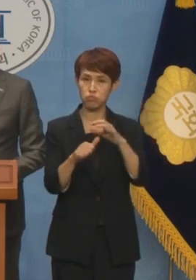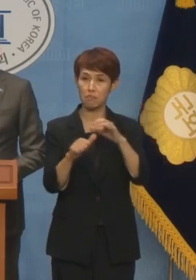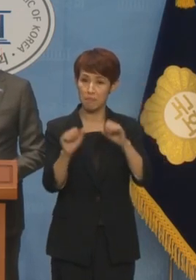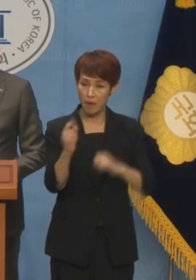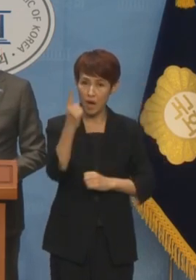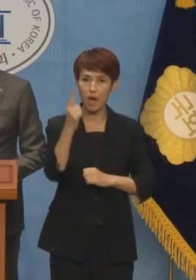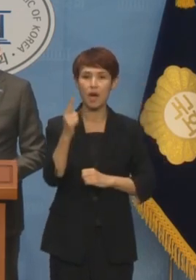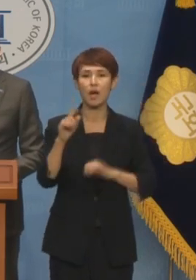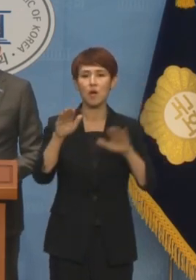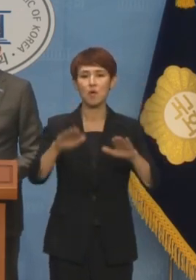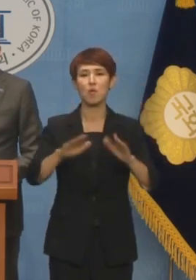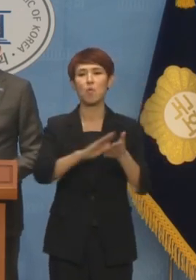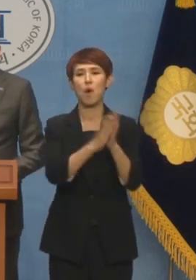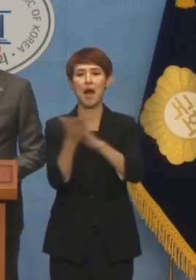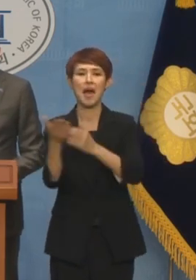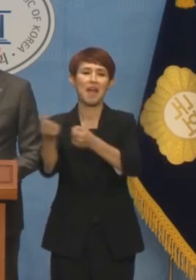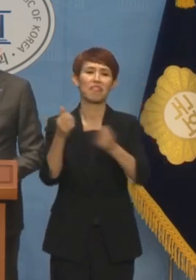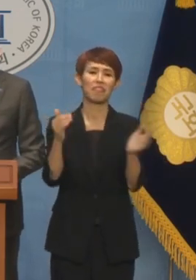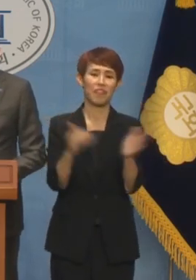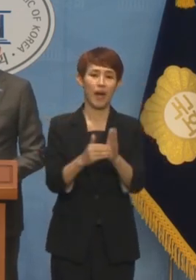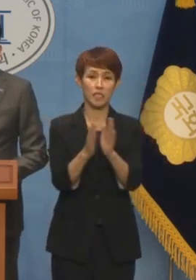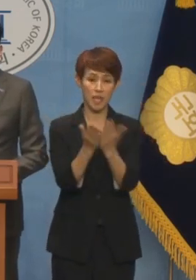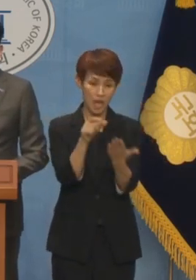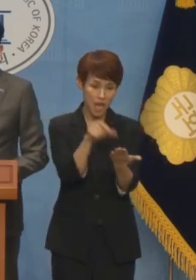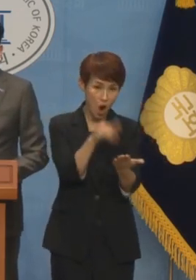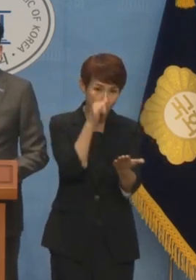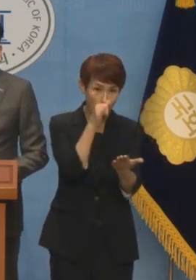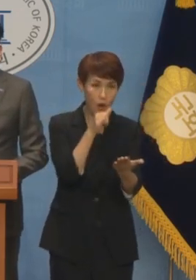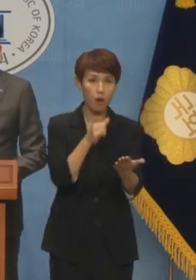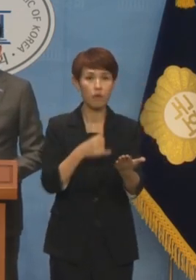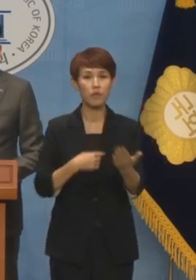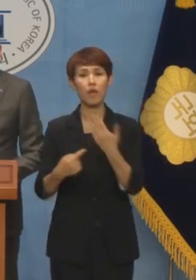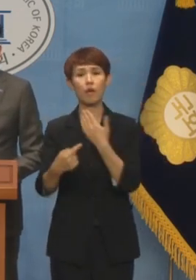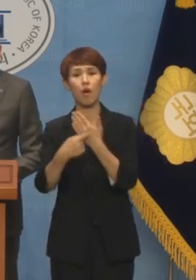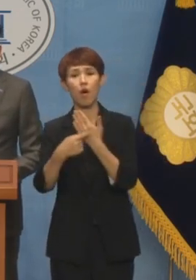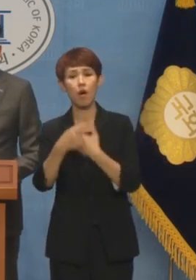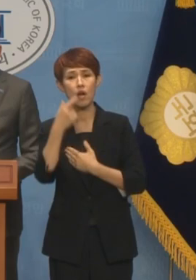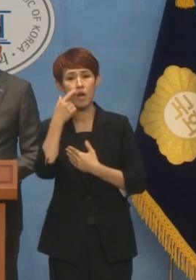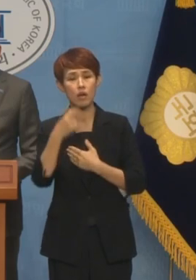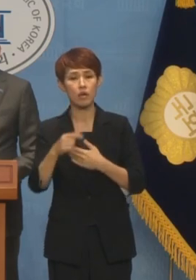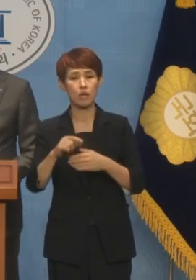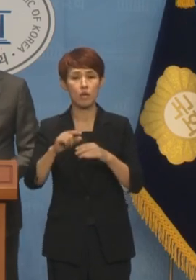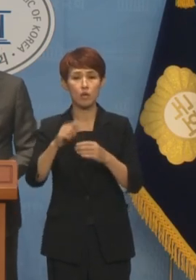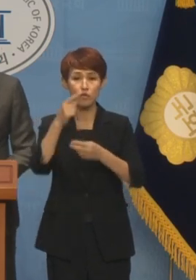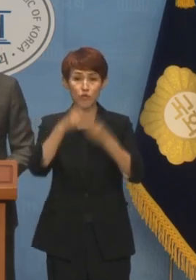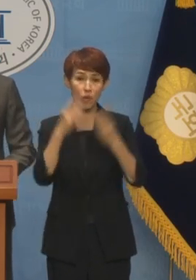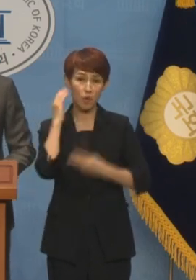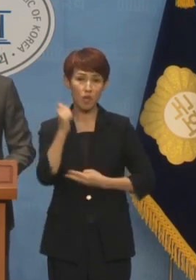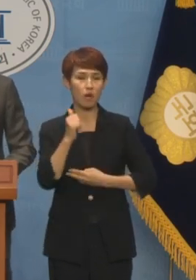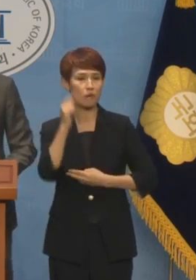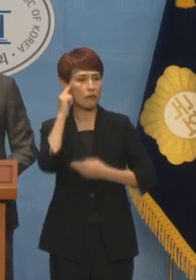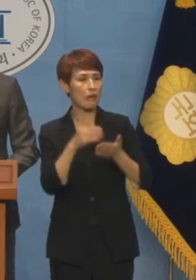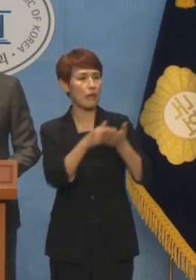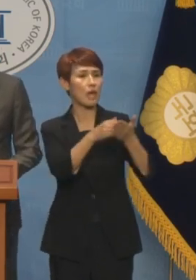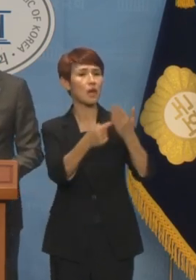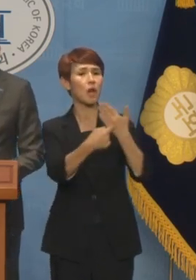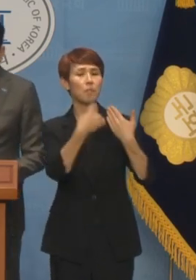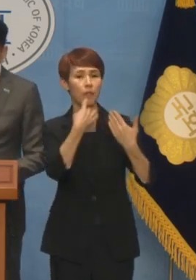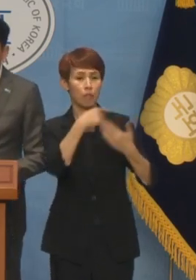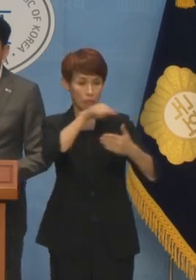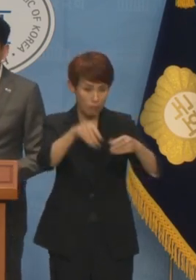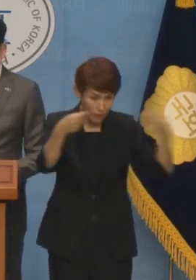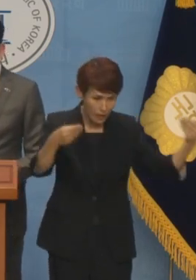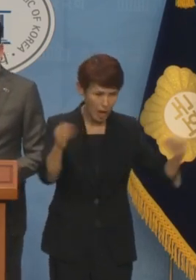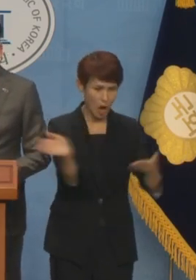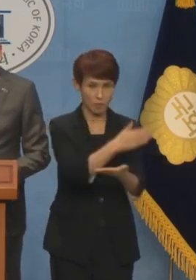궤변을 교과서에 실어도 형식적인 항의 말고는 하는 게 없습니다. 그러니 이제 대한민국 기업에 지분